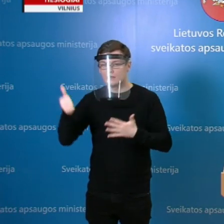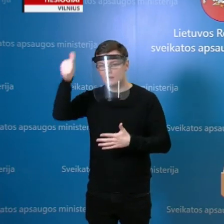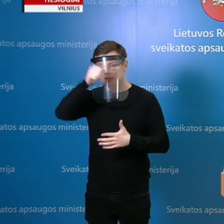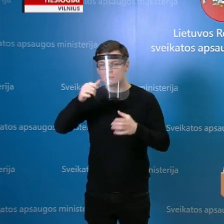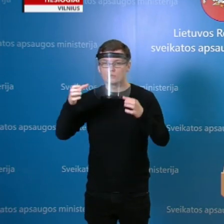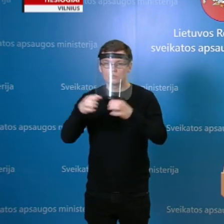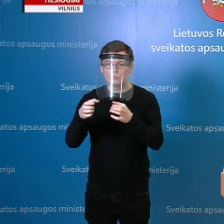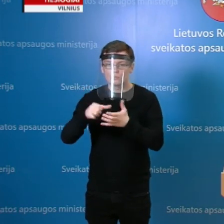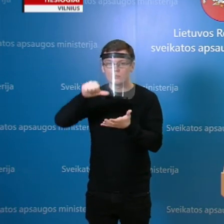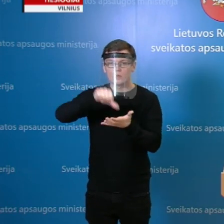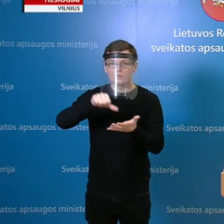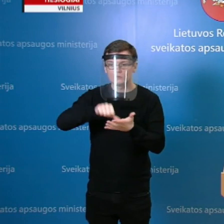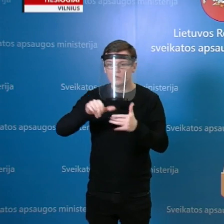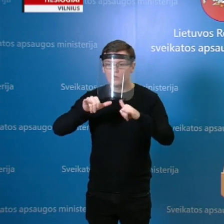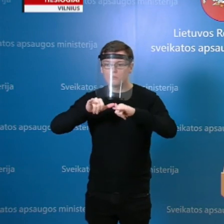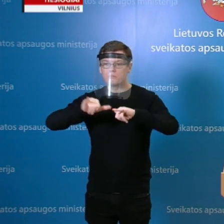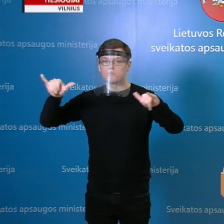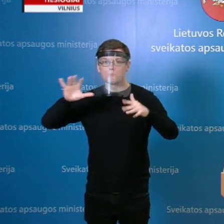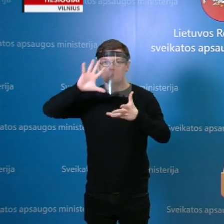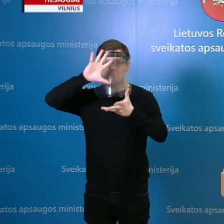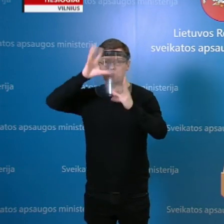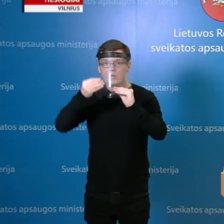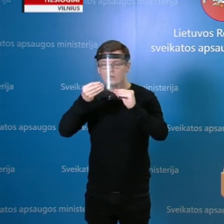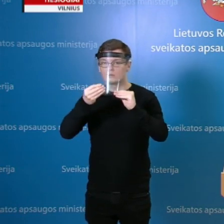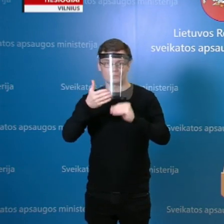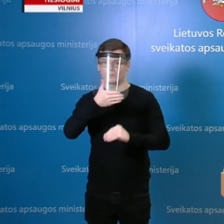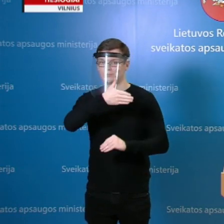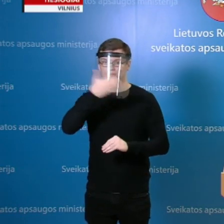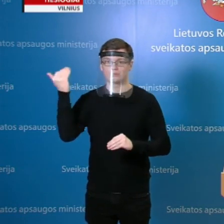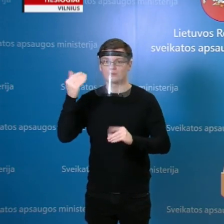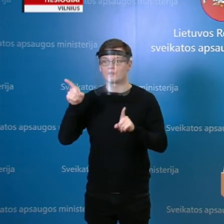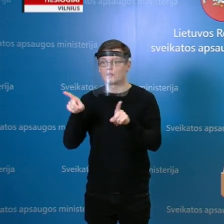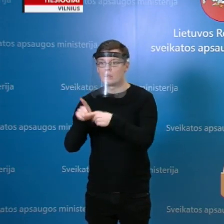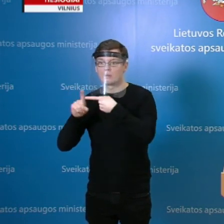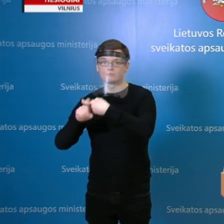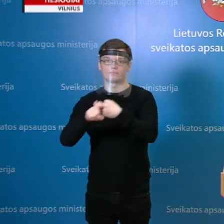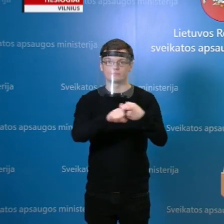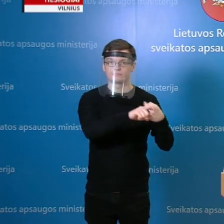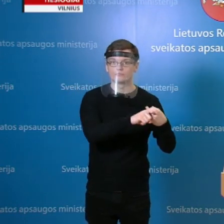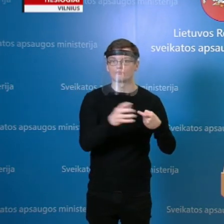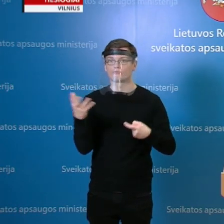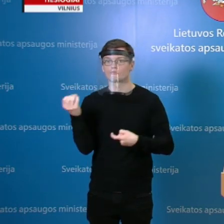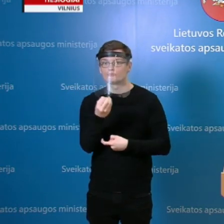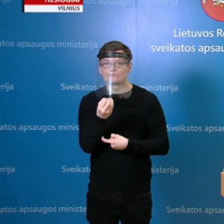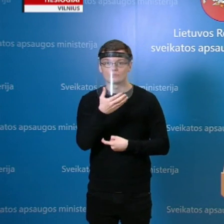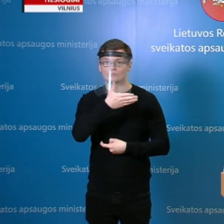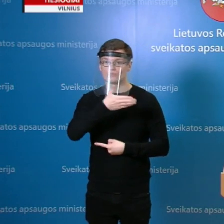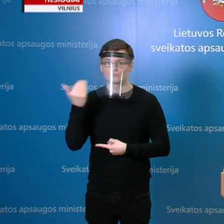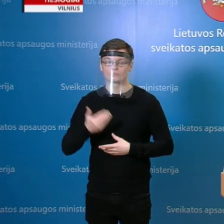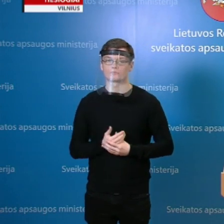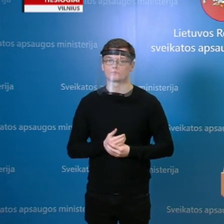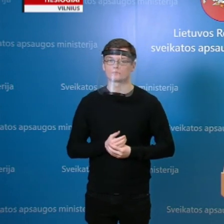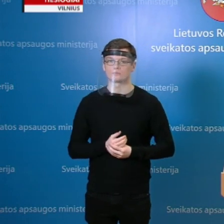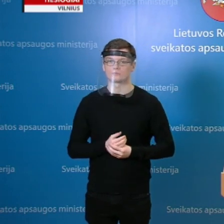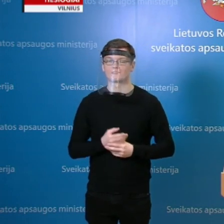atstovai, neparodo plitimo, bendro plitimo visuomenėje arba užsikrėtimų kažkokio tai skaičiaus. Ir tai reiškia, kad kol